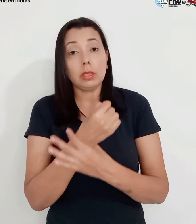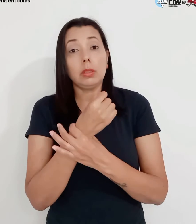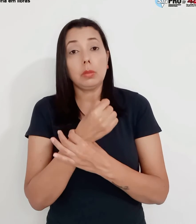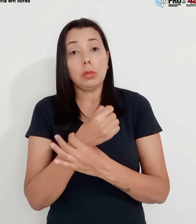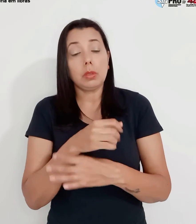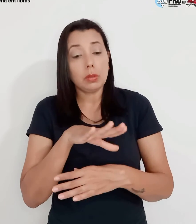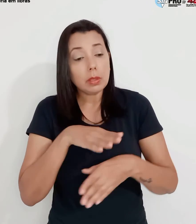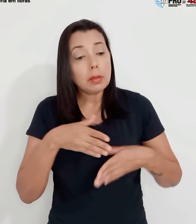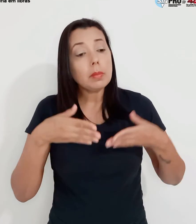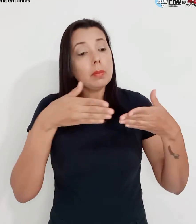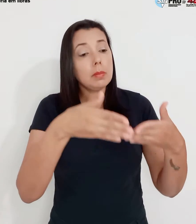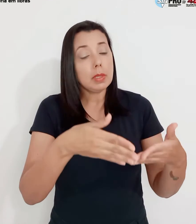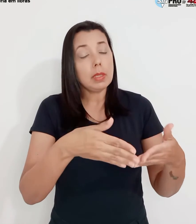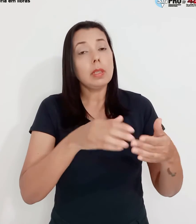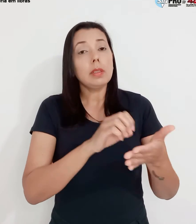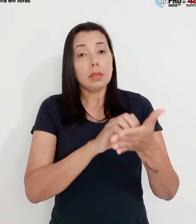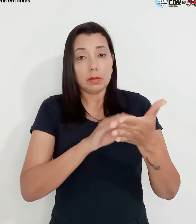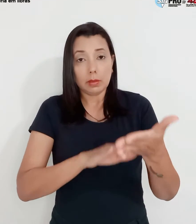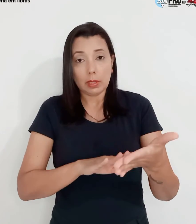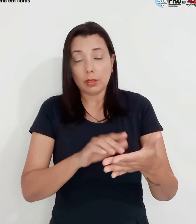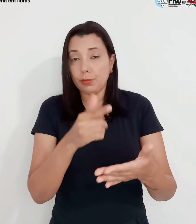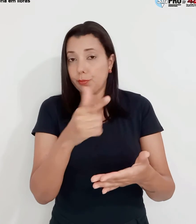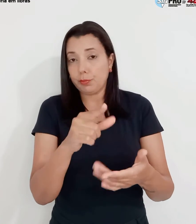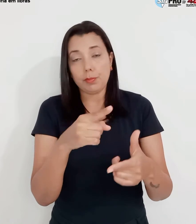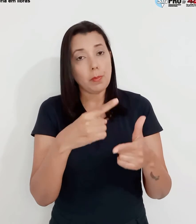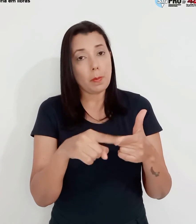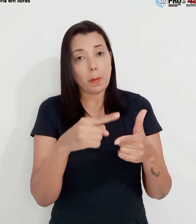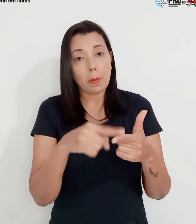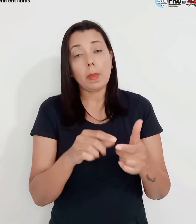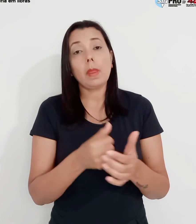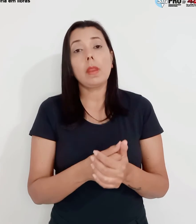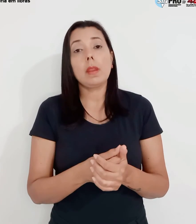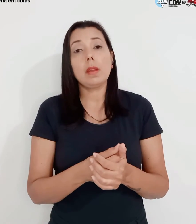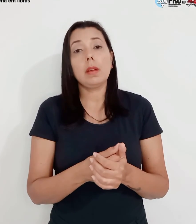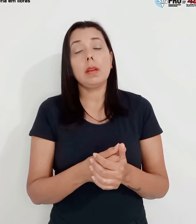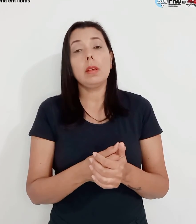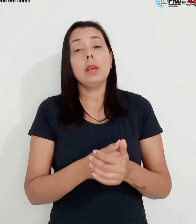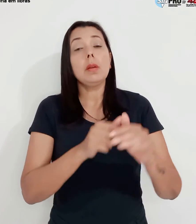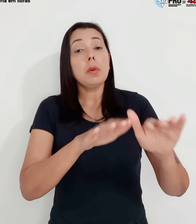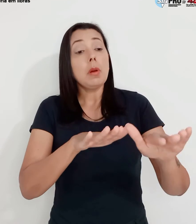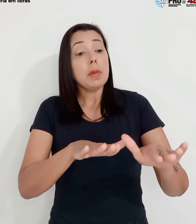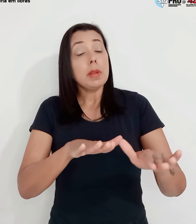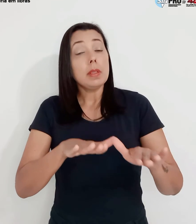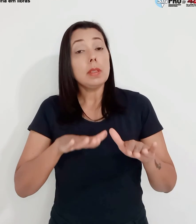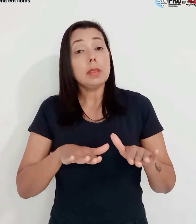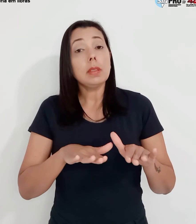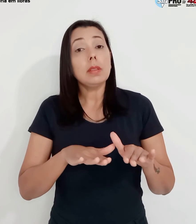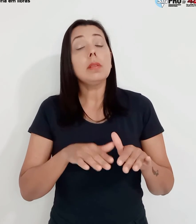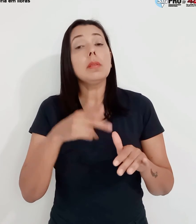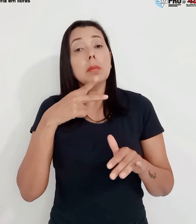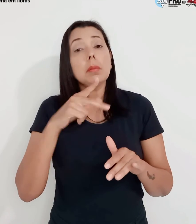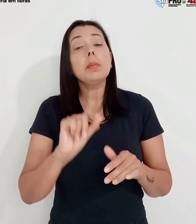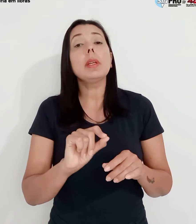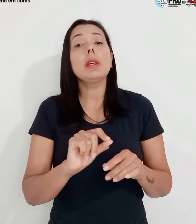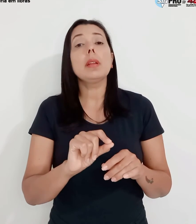participar da atividade, não tem problema. A mobilização pelo hashtag